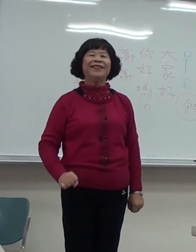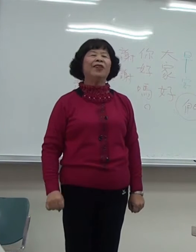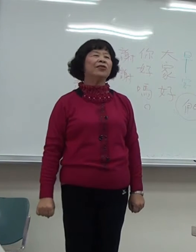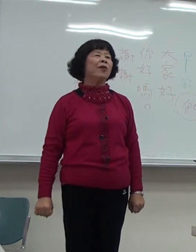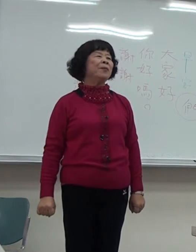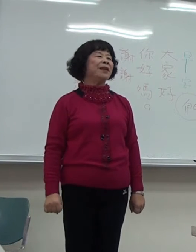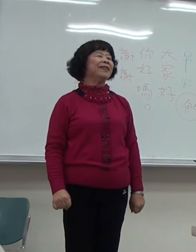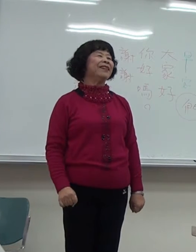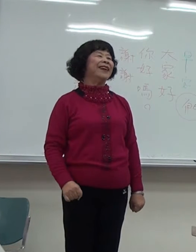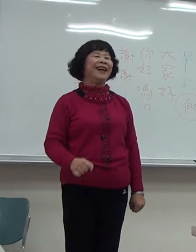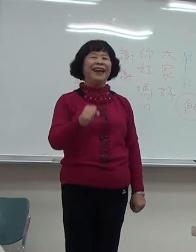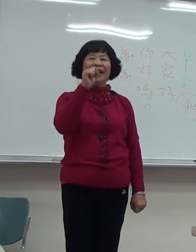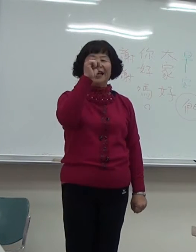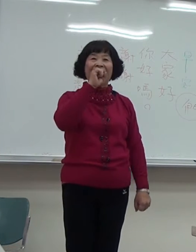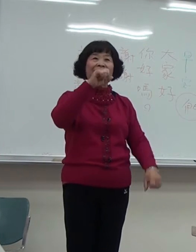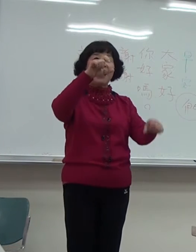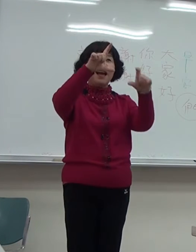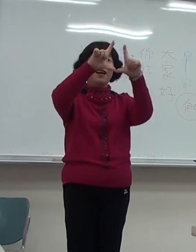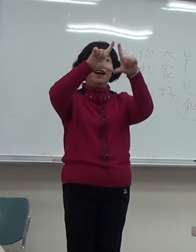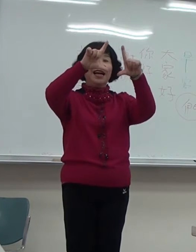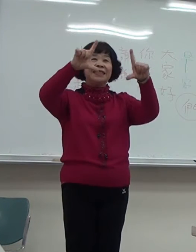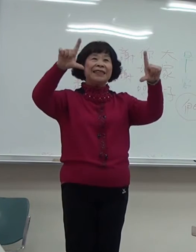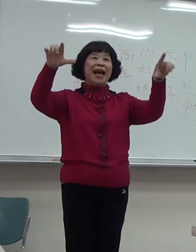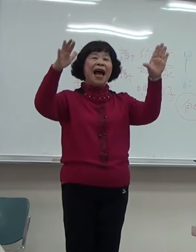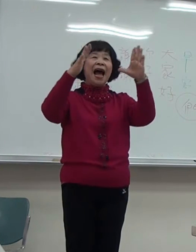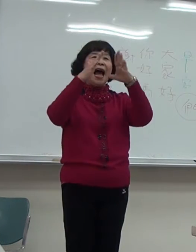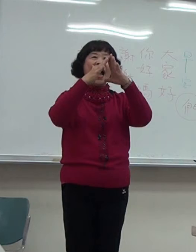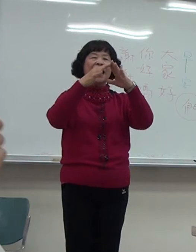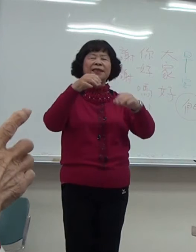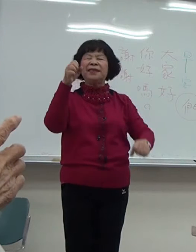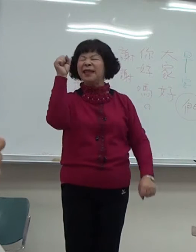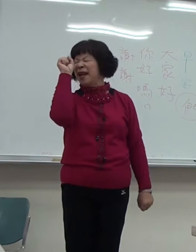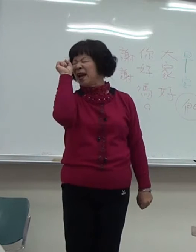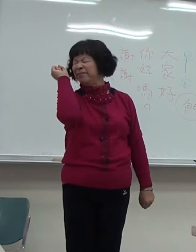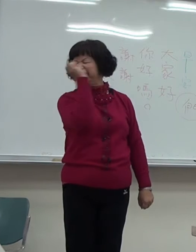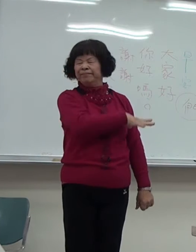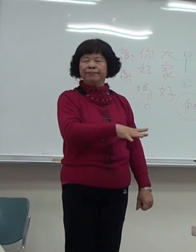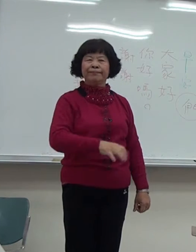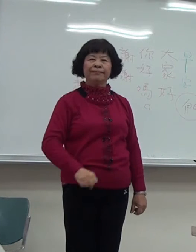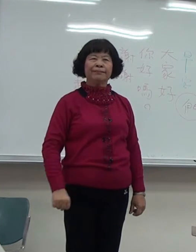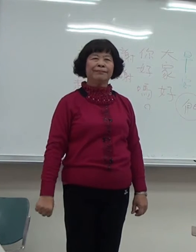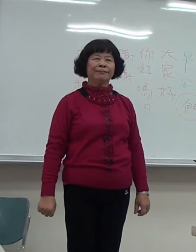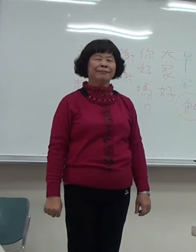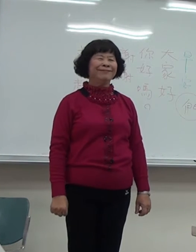好， 聪明，嘿，爬过来了。大家